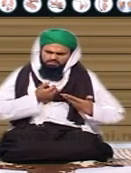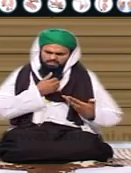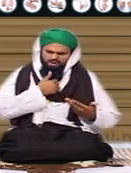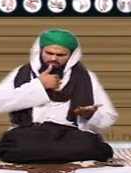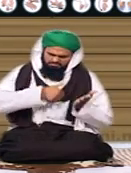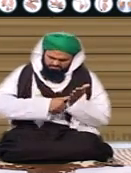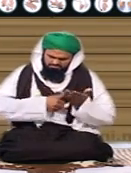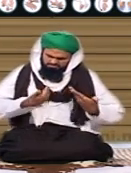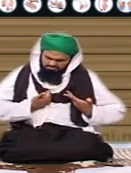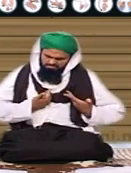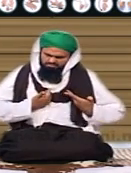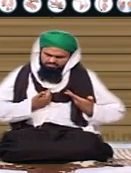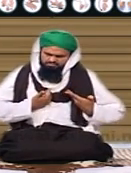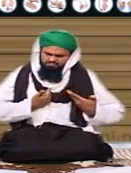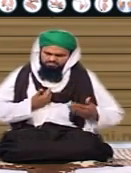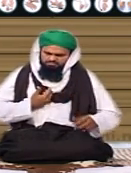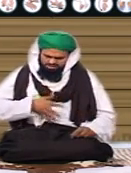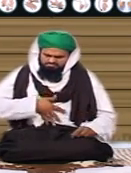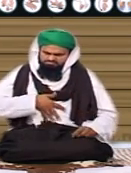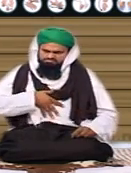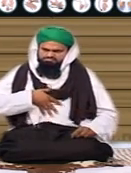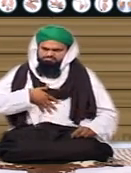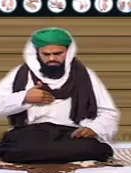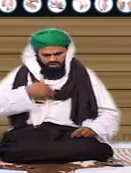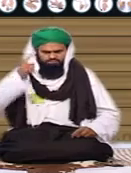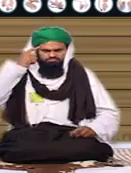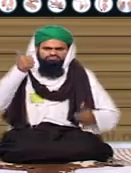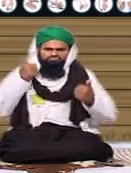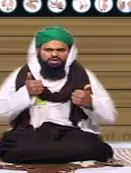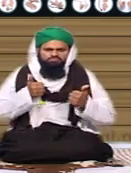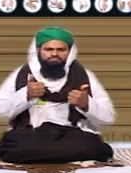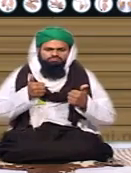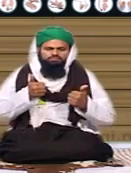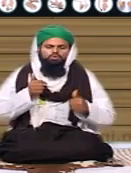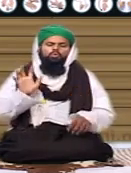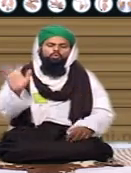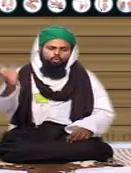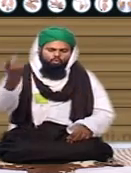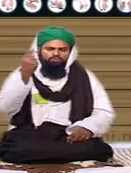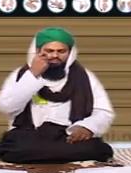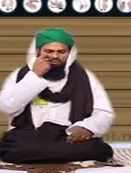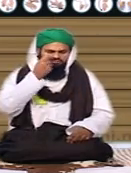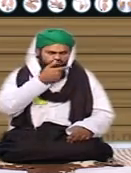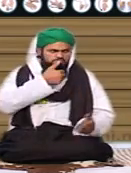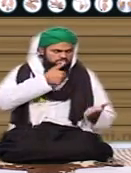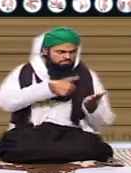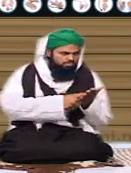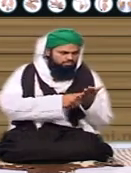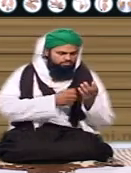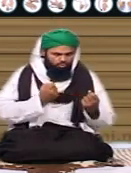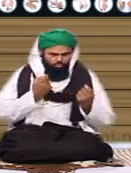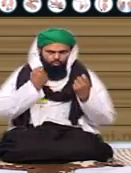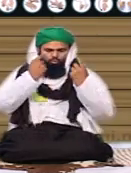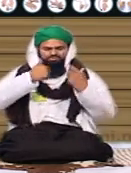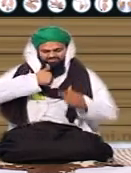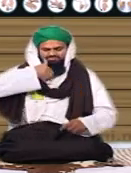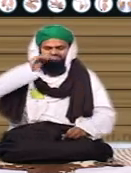ہے، مجھے بے وقوف کہتا ہے، مجھے جاہل کہتا ہے، میں تو ہوشیار۔ یعنی اگر مجھے کوئی جاہل کہہ دے تو